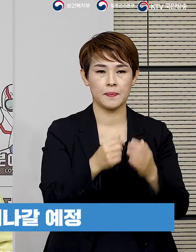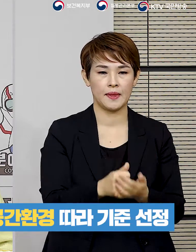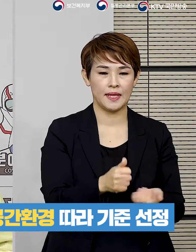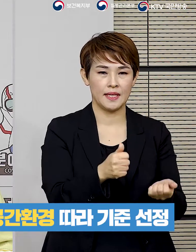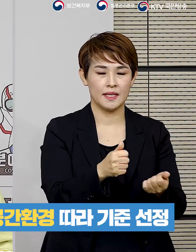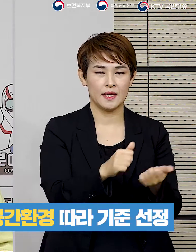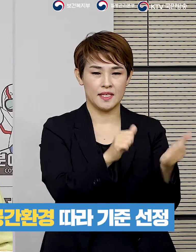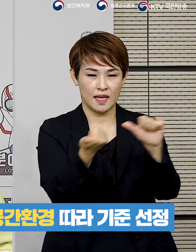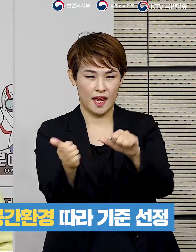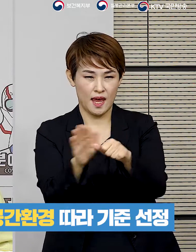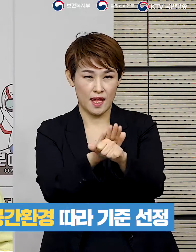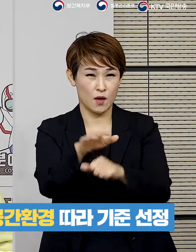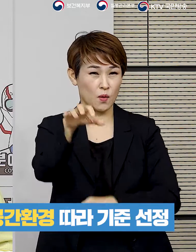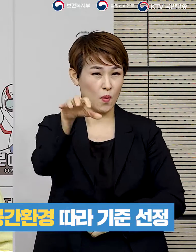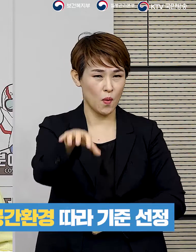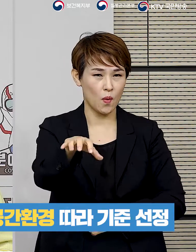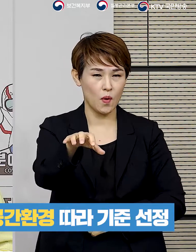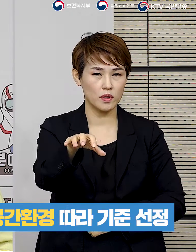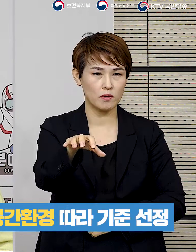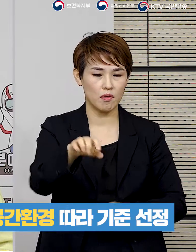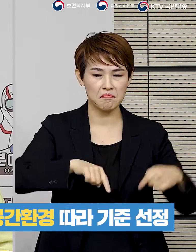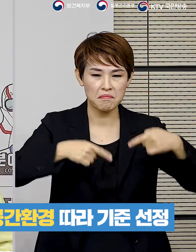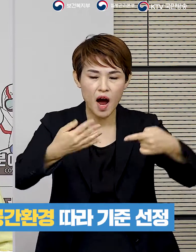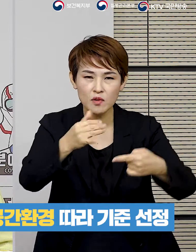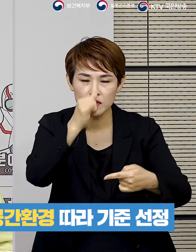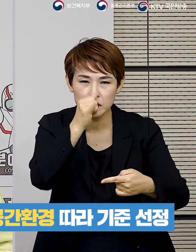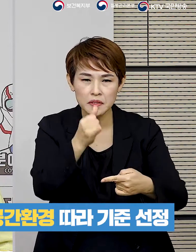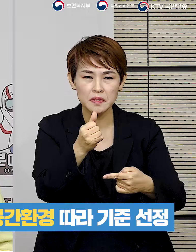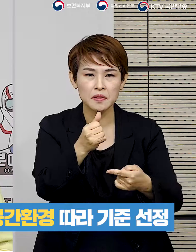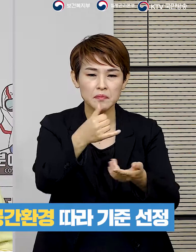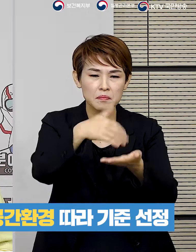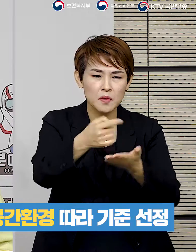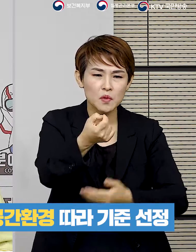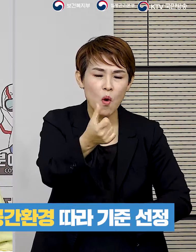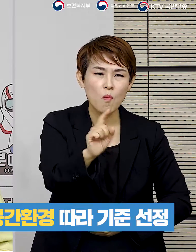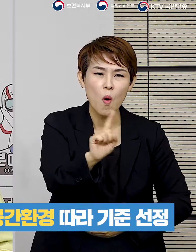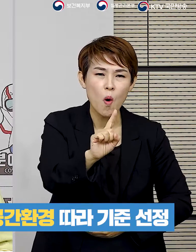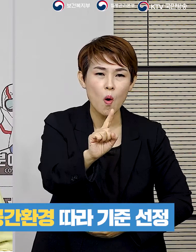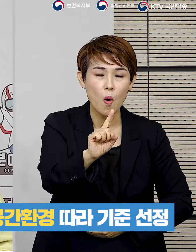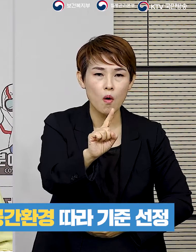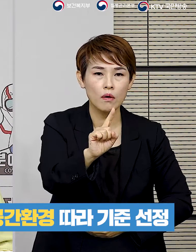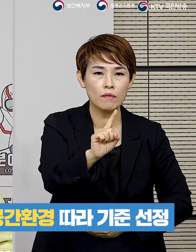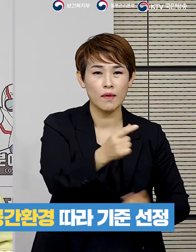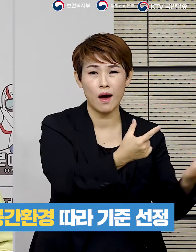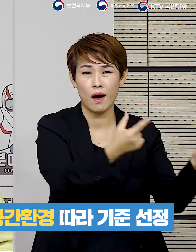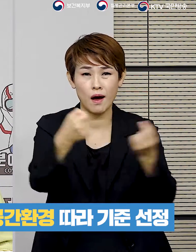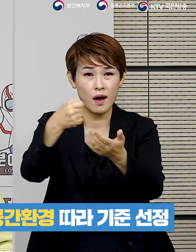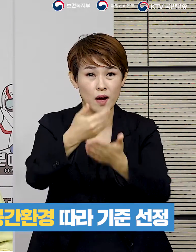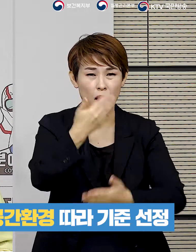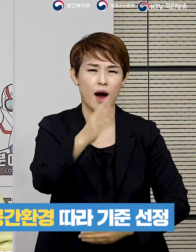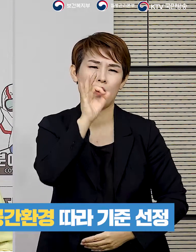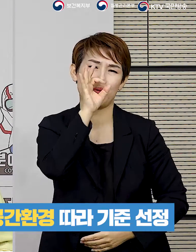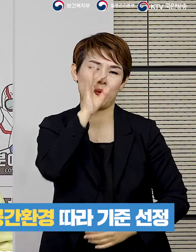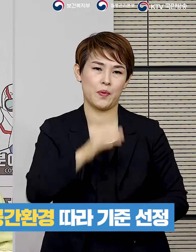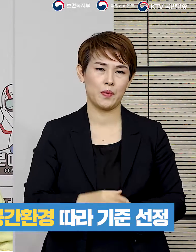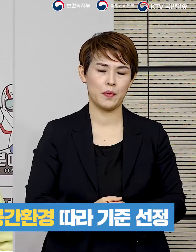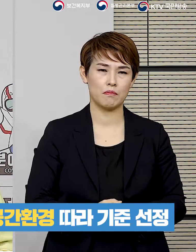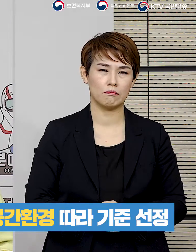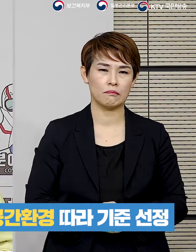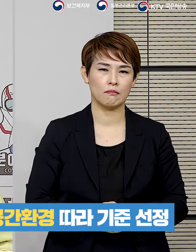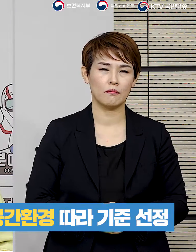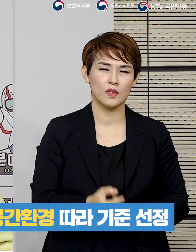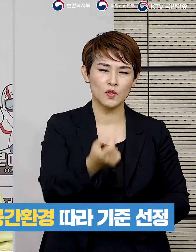두 번째, 장례식장에서 최소 인원에 대한 부분들은 우선 이 인원을 일률적으로 좀 정하기는 힘든 바가 있기